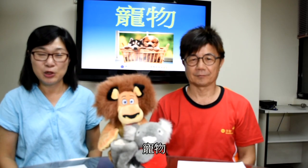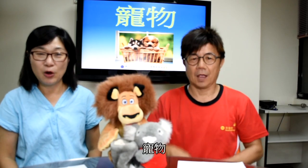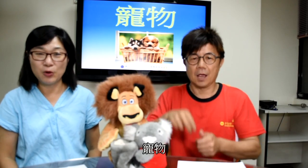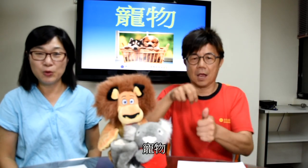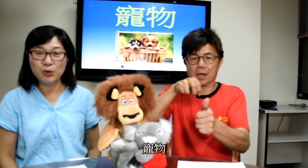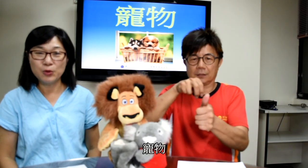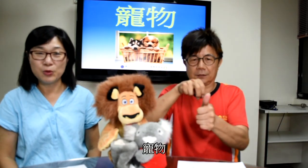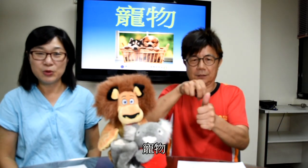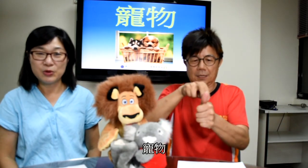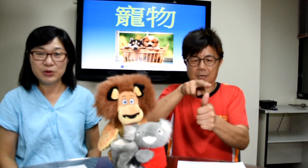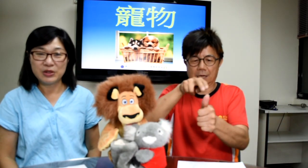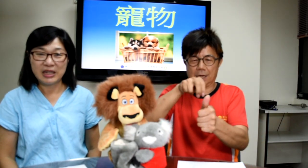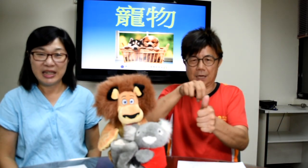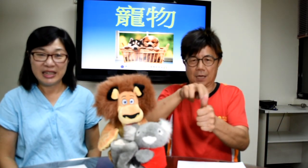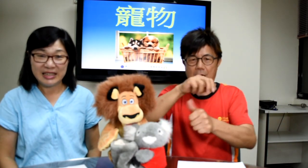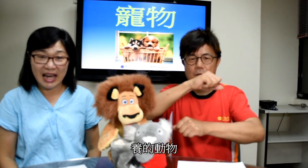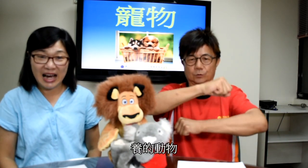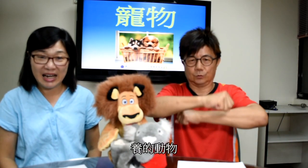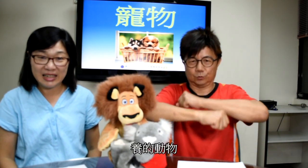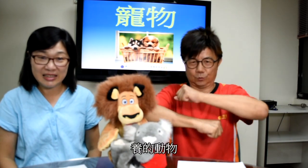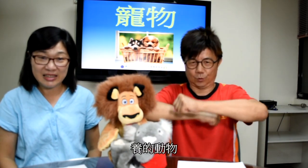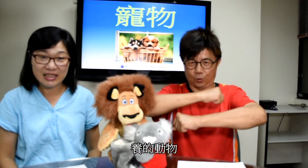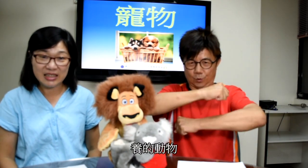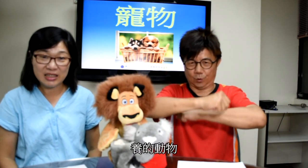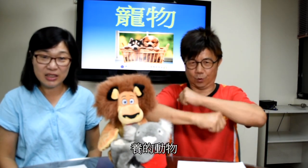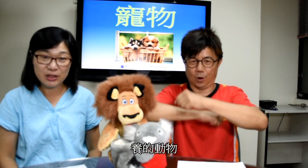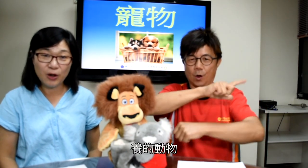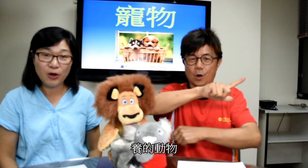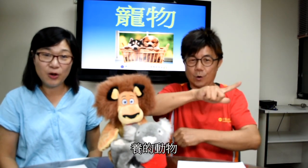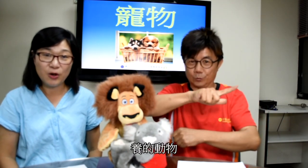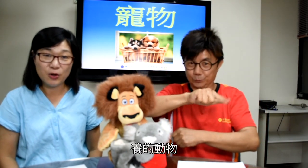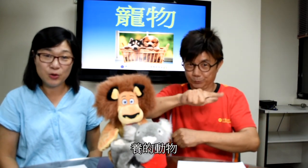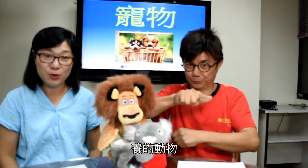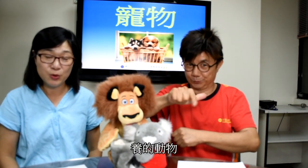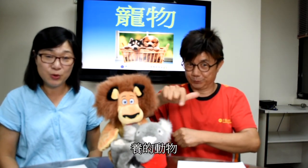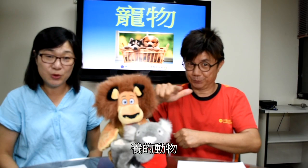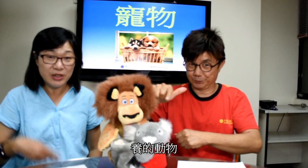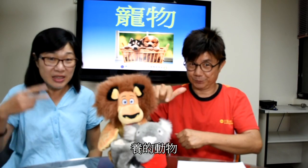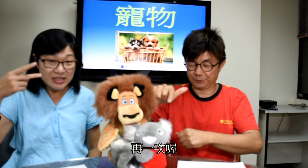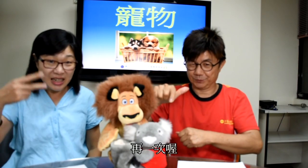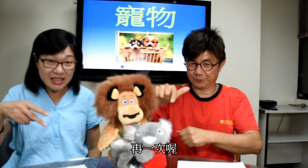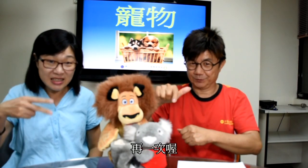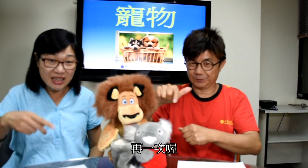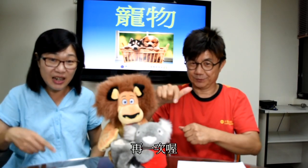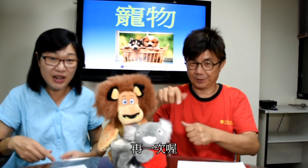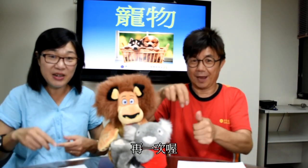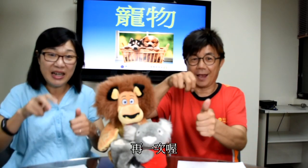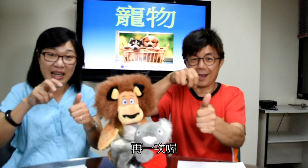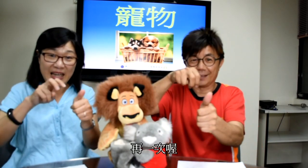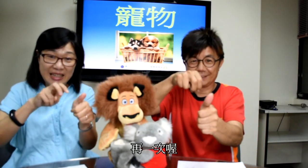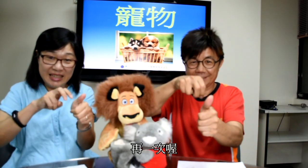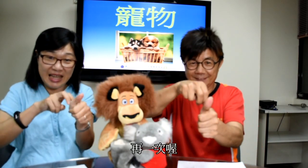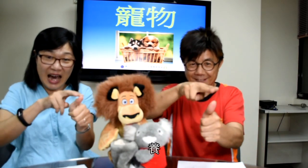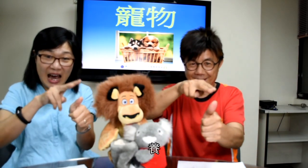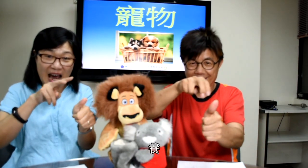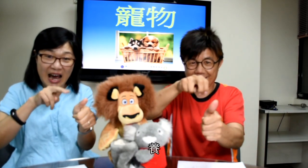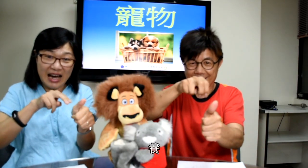宠物，养的动物，再一次哦，养